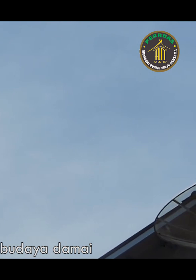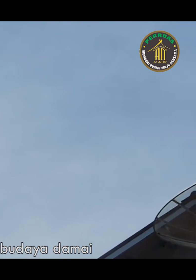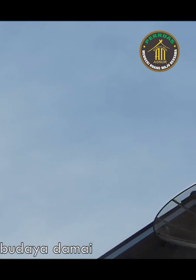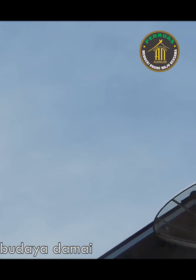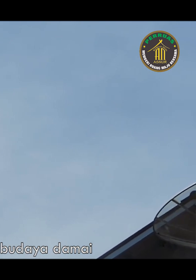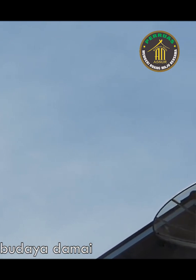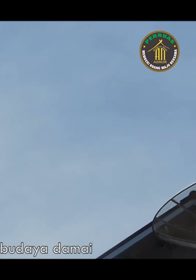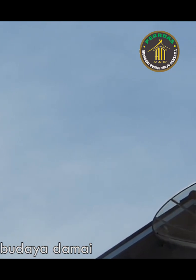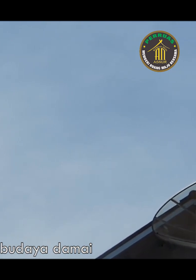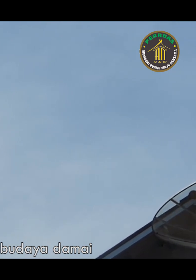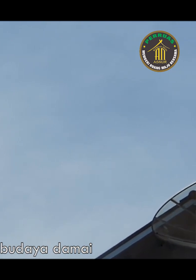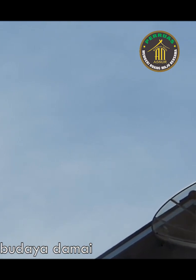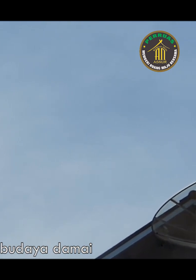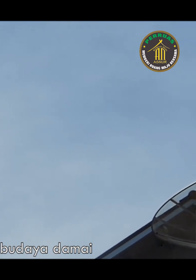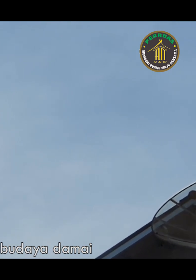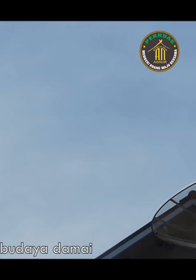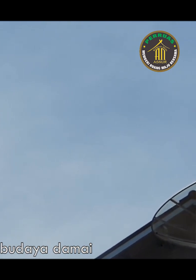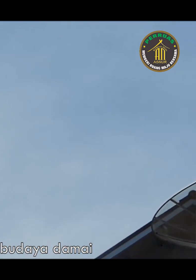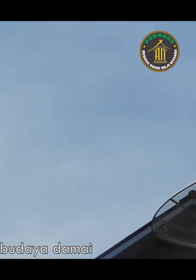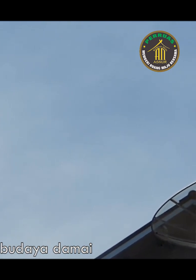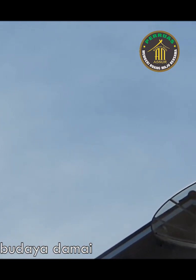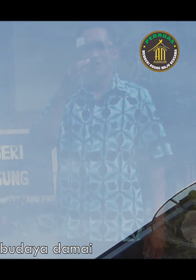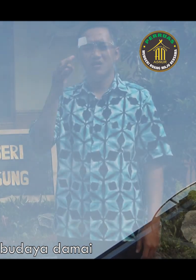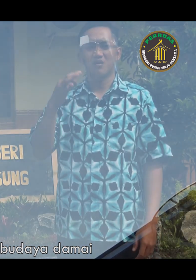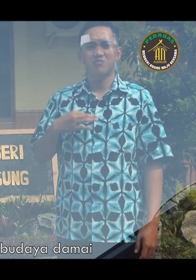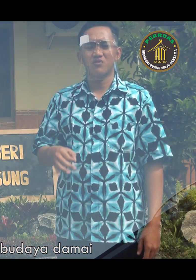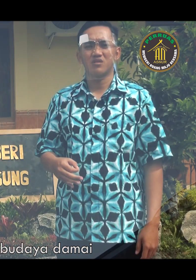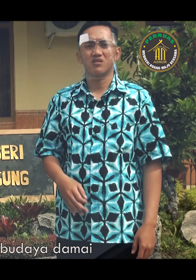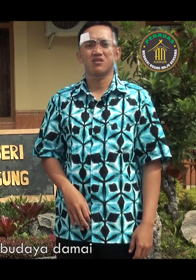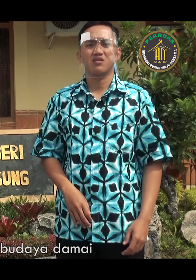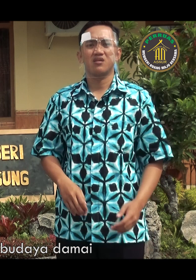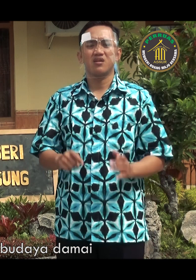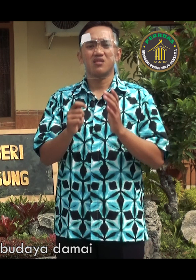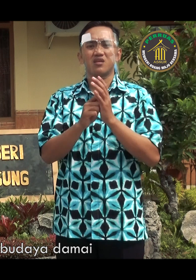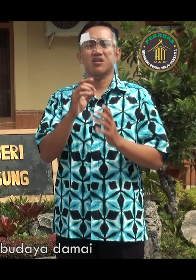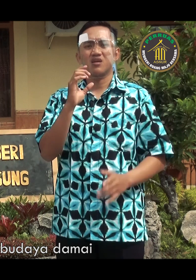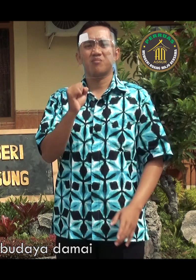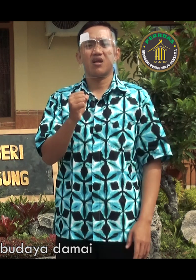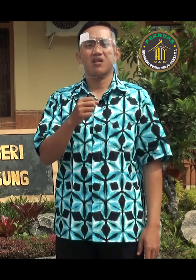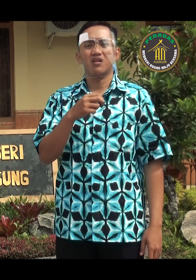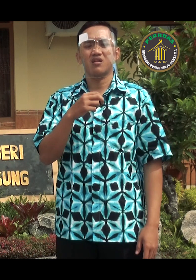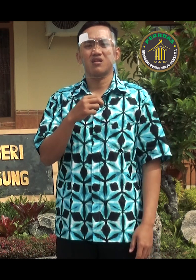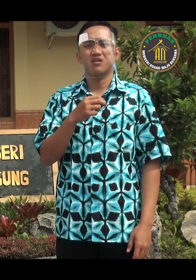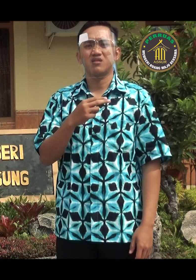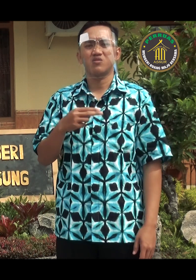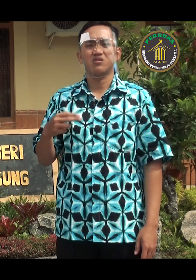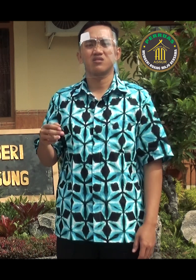Terkepal Indonesia berjajar budaya damai.